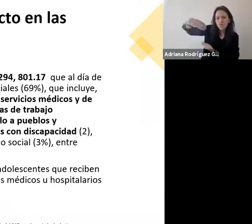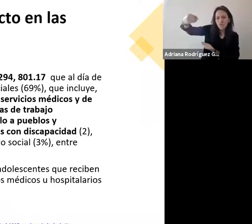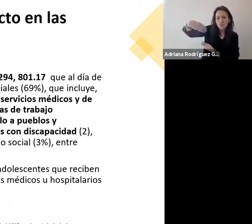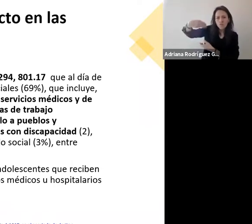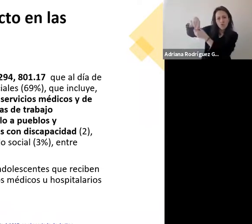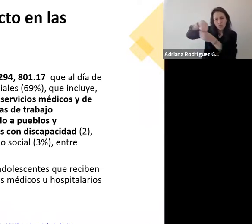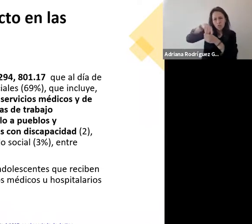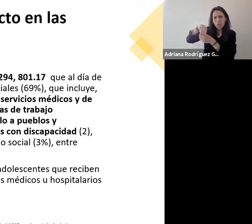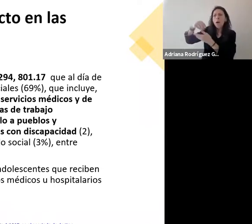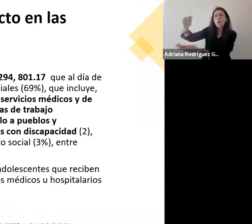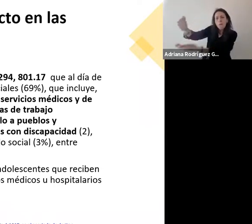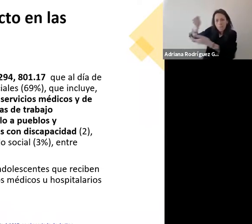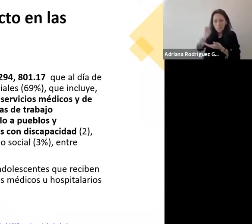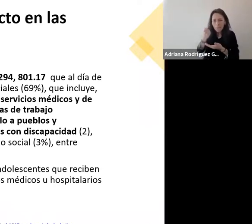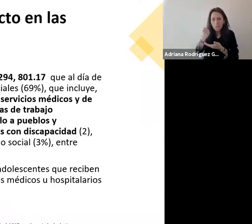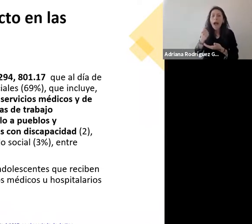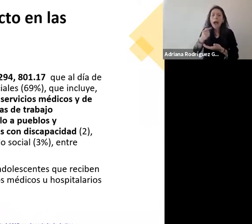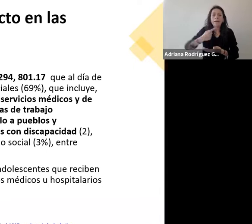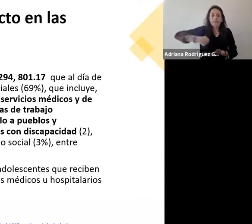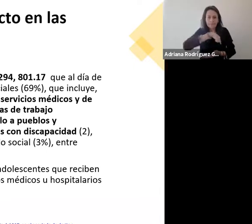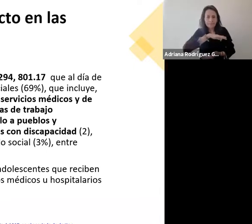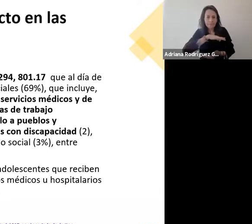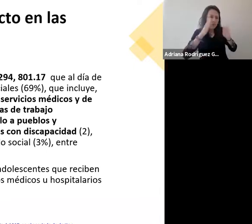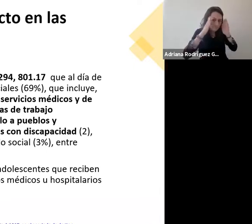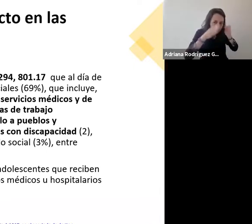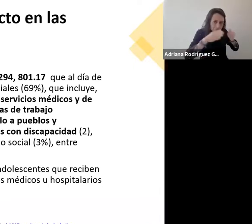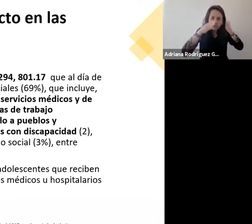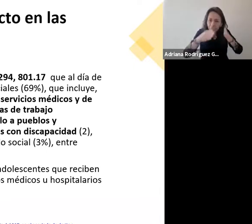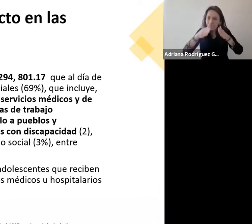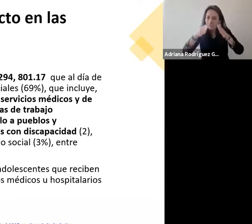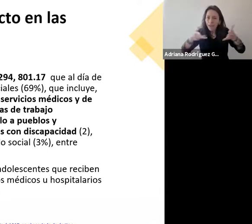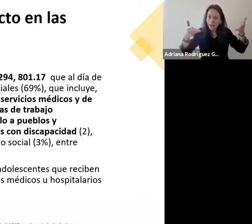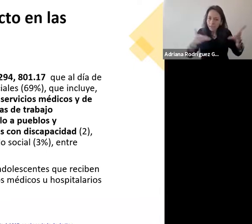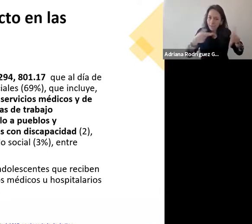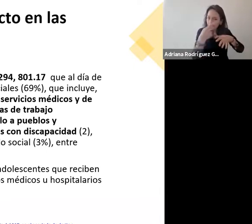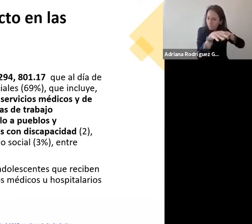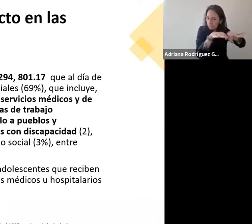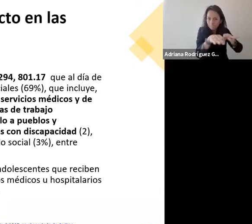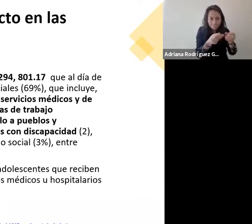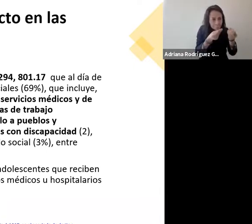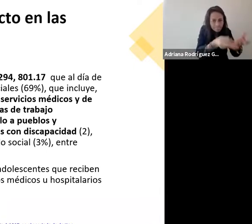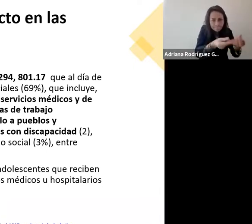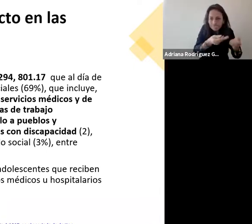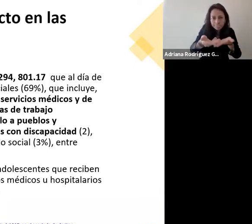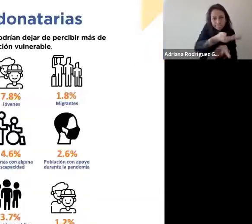tiene como objeto social estas tareas. Pasamos, por favor.